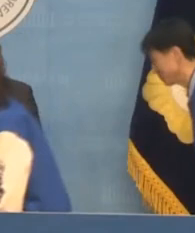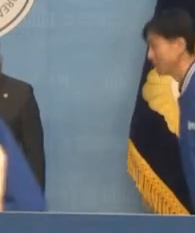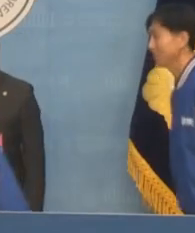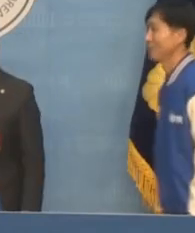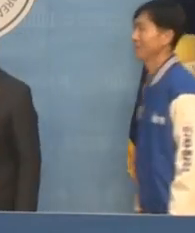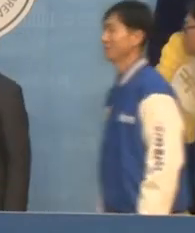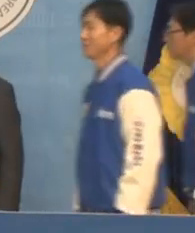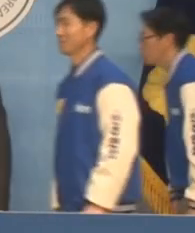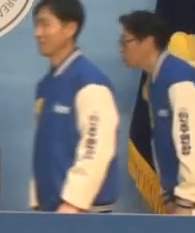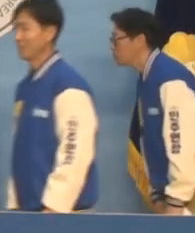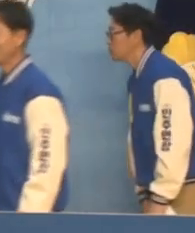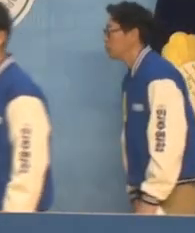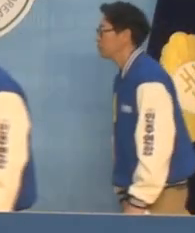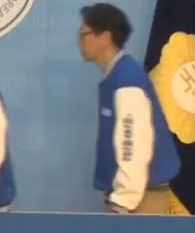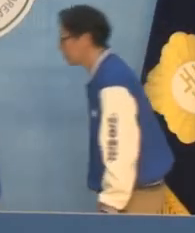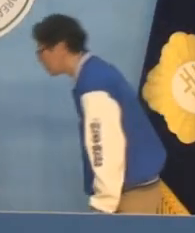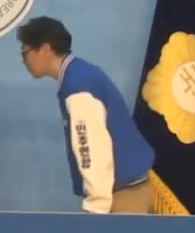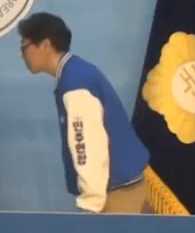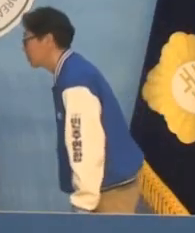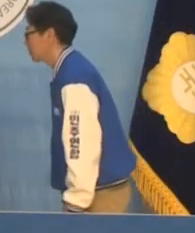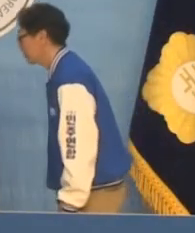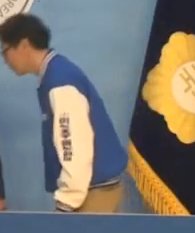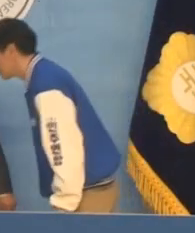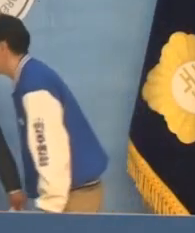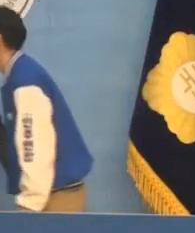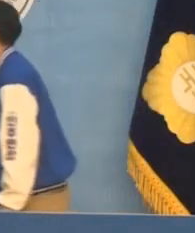생 실수를 너무 많이